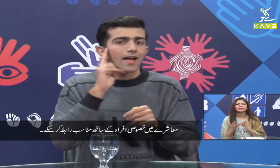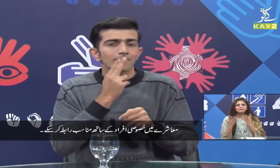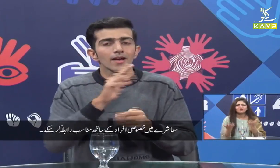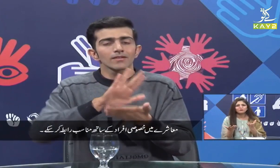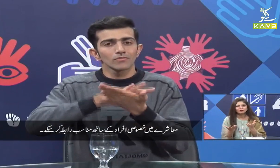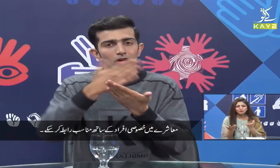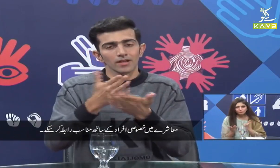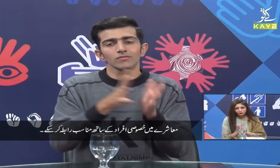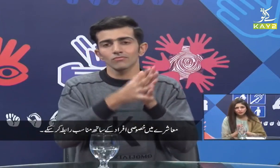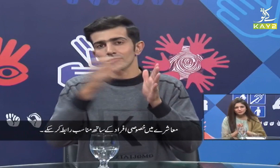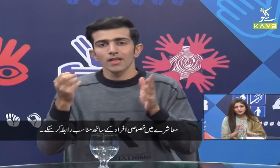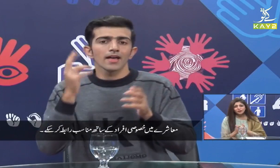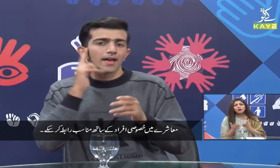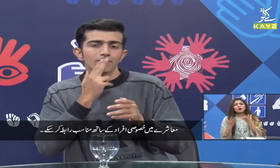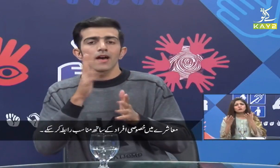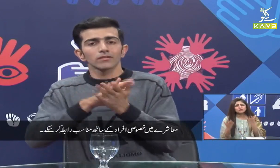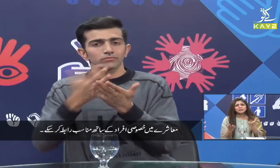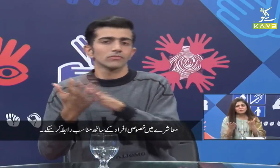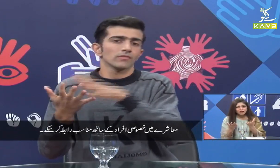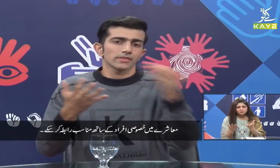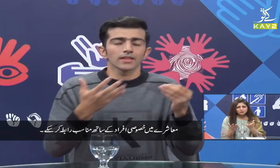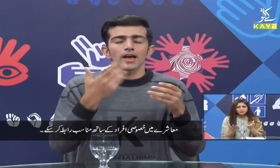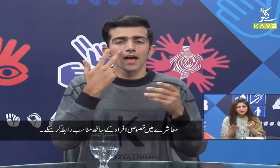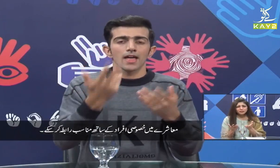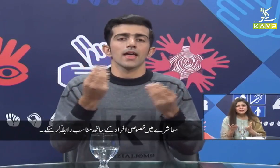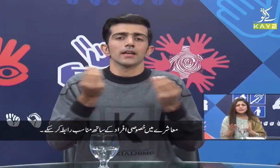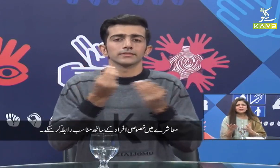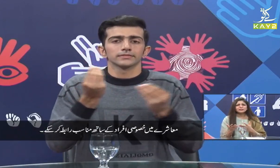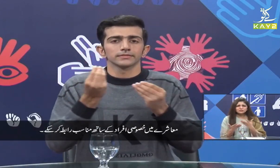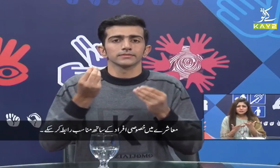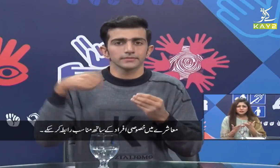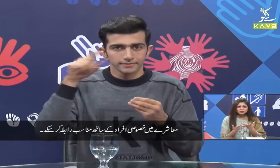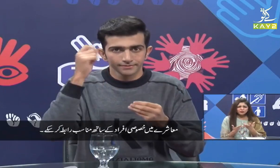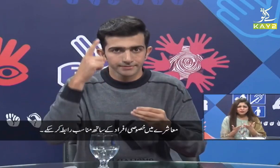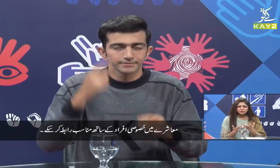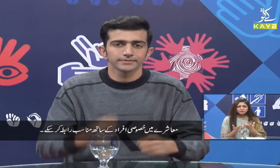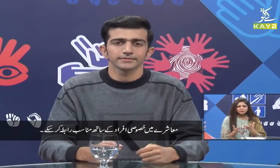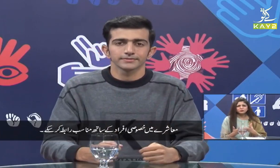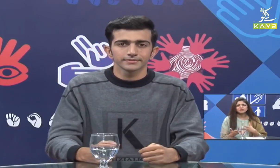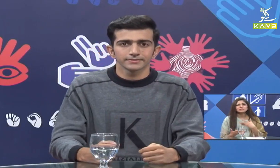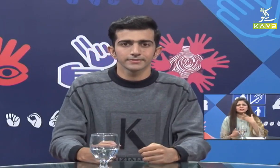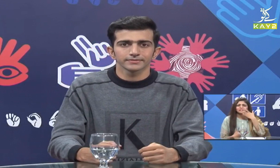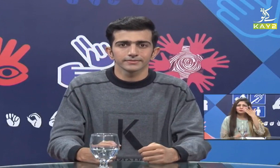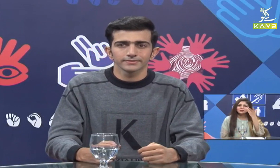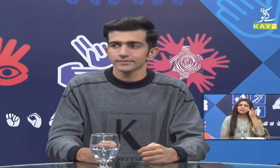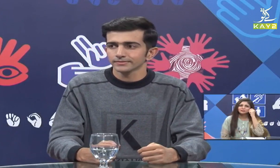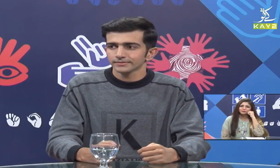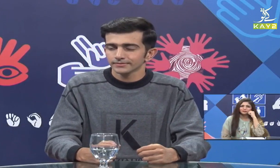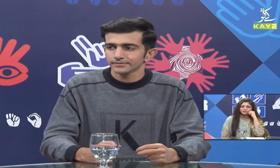डेफ लोगों को सपोर्ट कर सके और उनकी आवाज़ बन सके कि किस तरह जो है वो डेफ कम्युनिटी की ज़िंदगियों में आसानी पैदा की